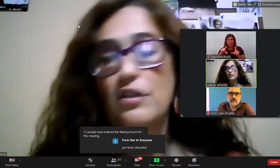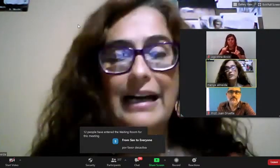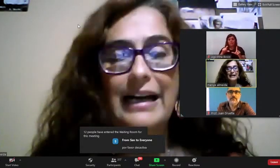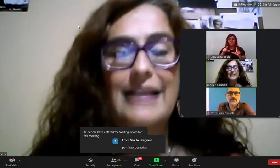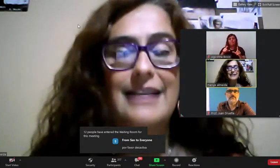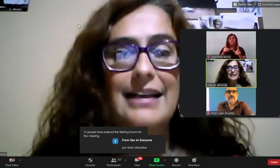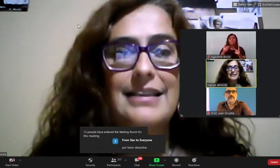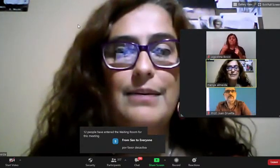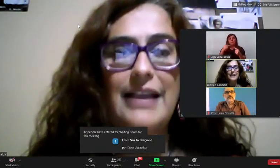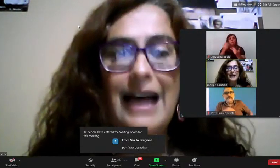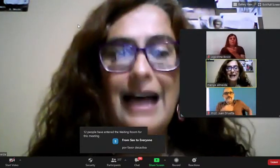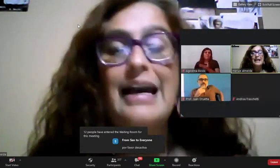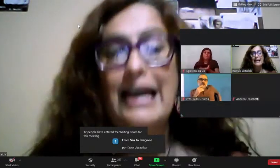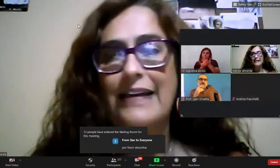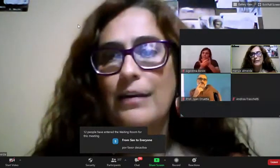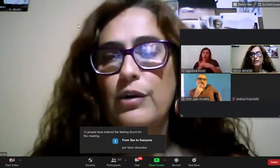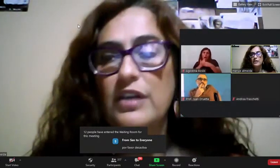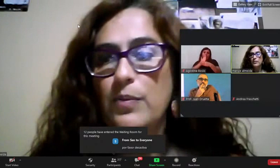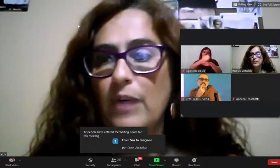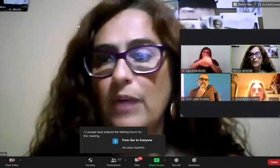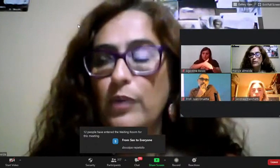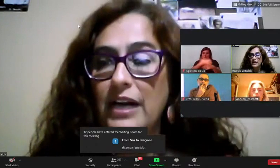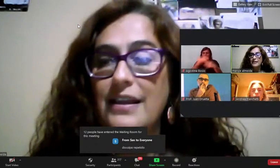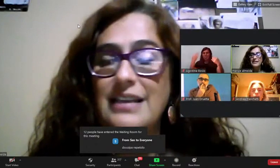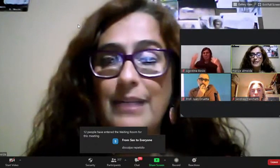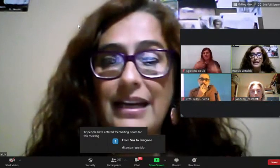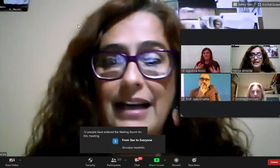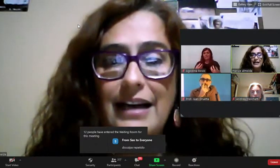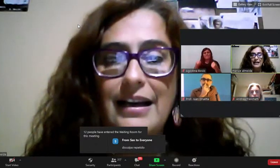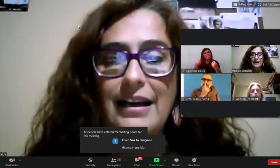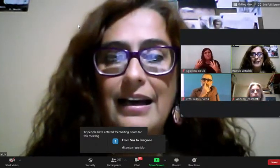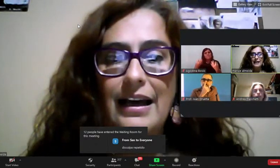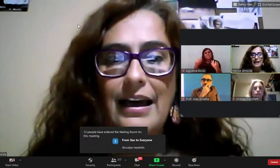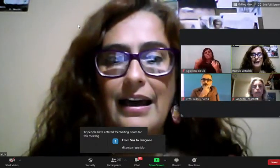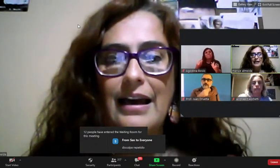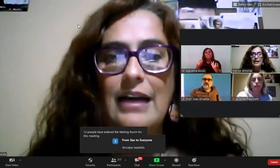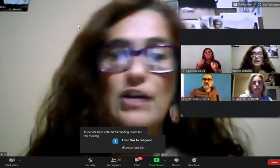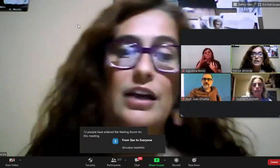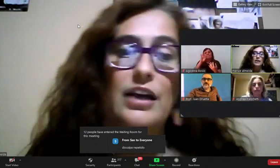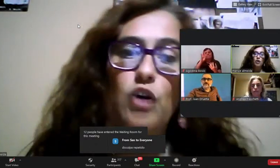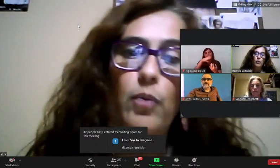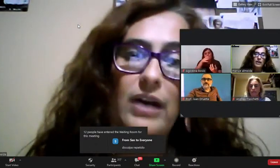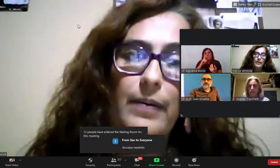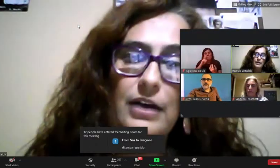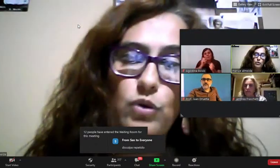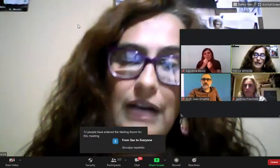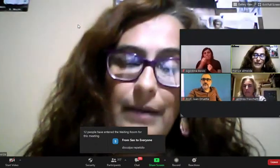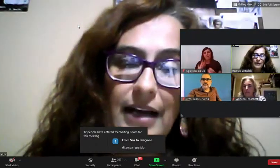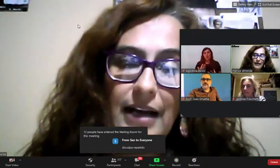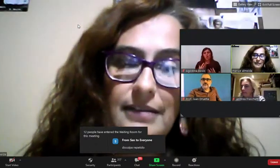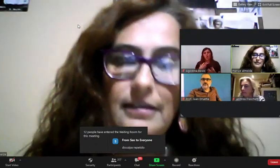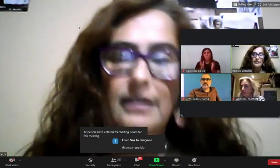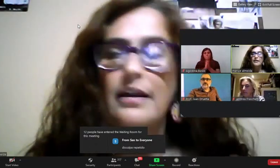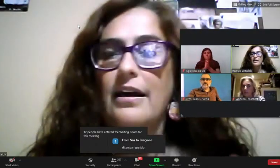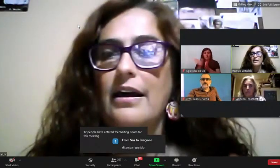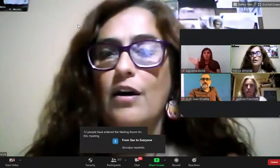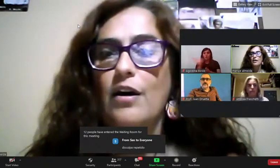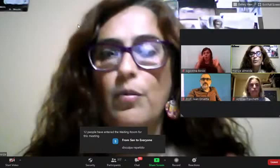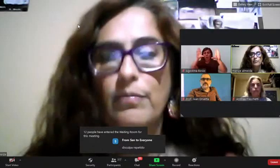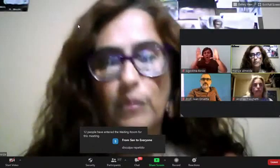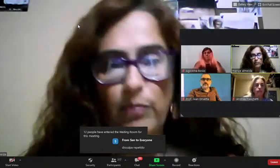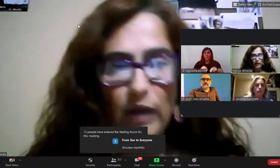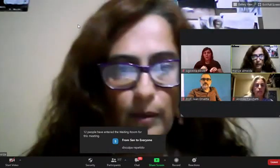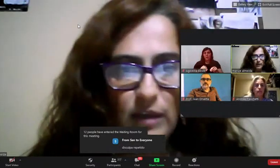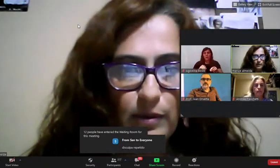Entonces, para garantizar la accesibilidad, está bueno que se pueda poner de esa manera, o sea, que todos puedan apagar sus cámaras,